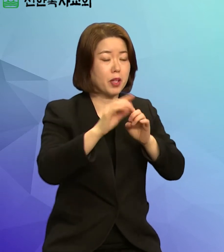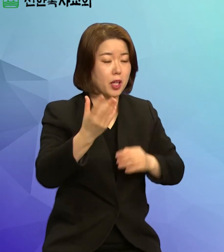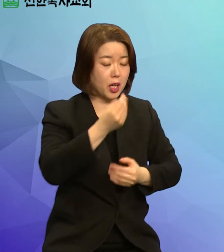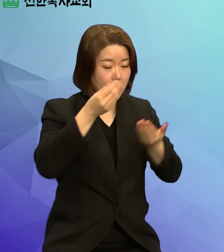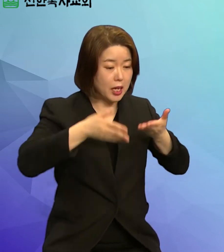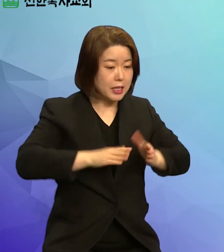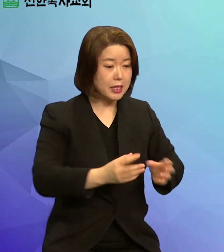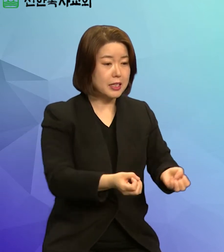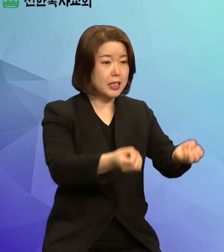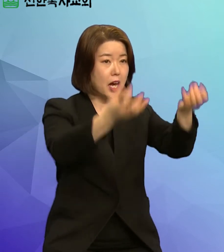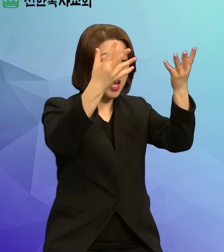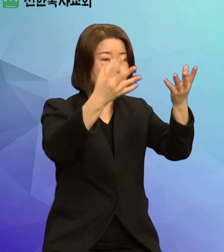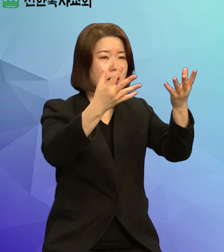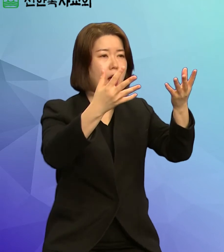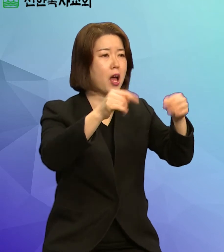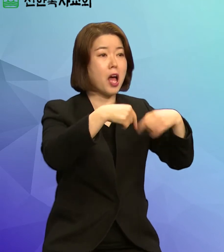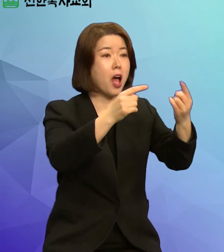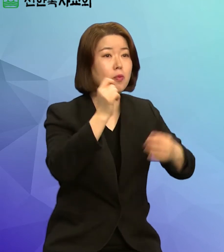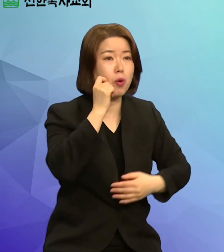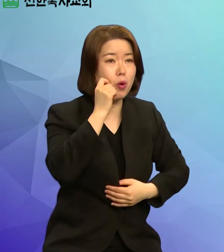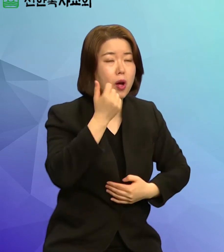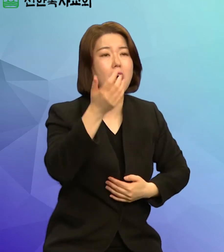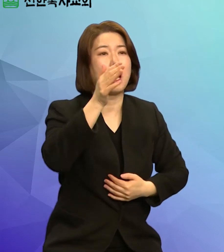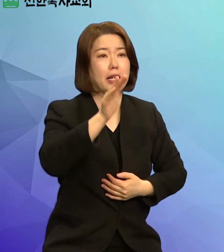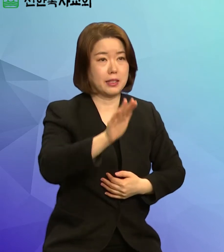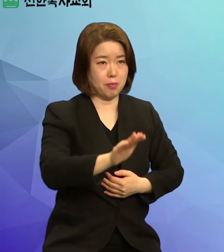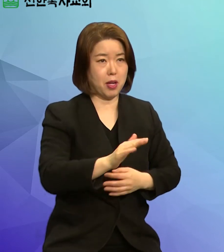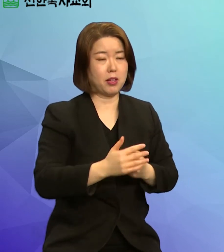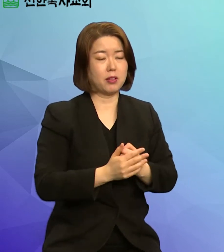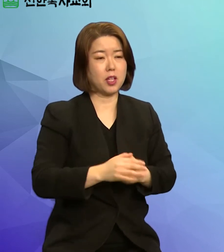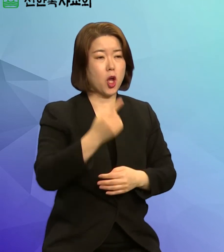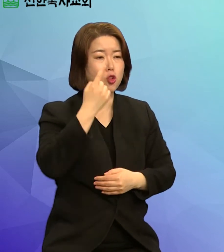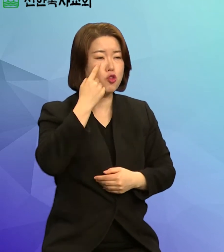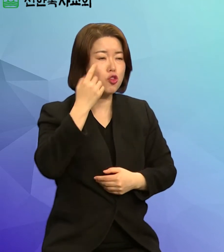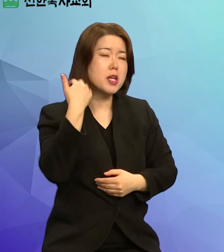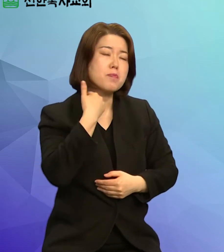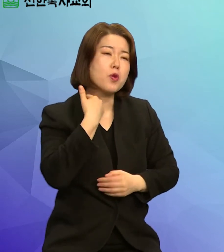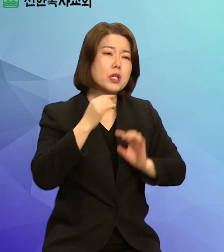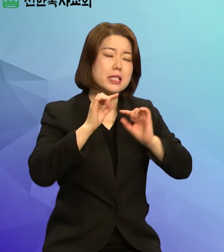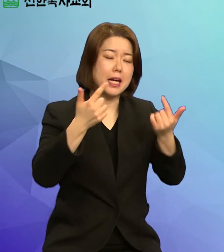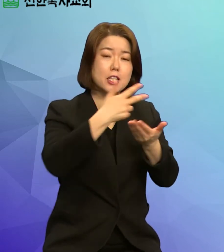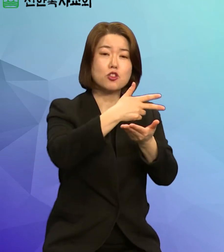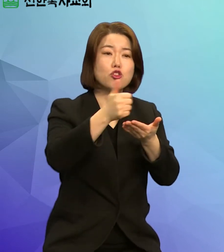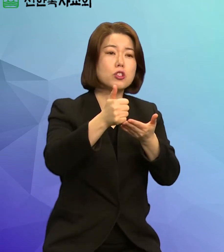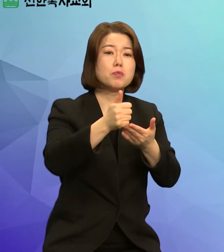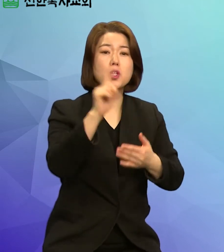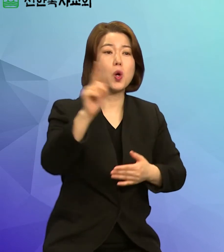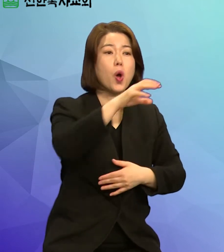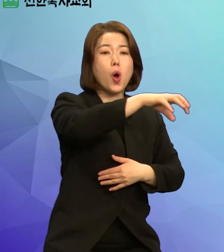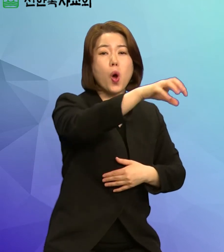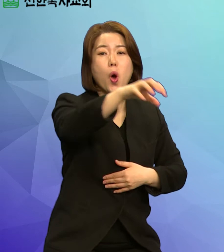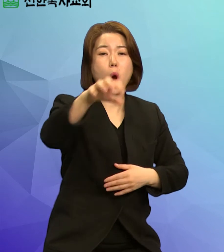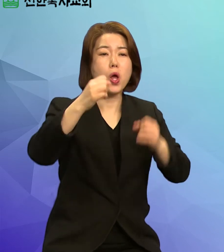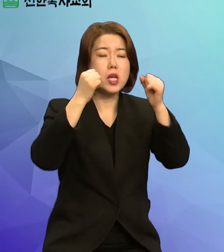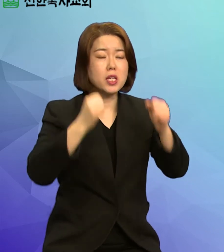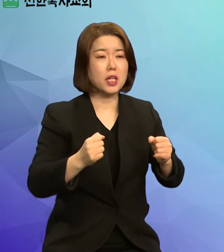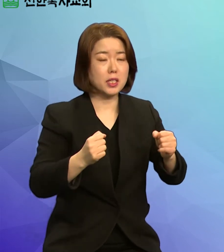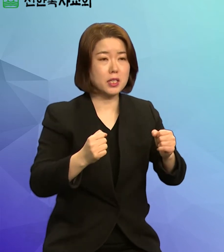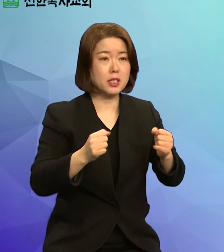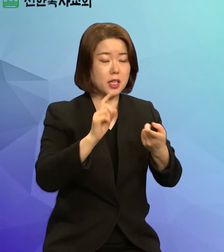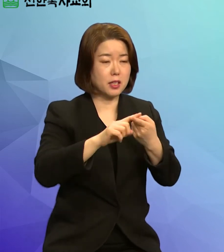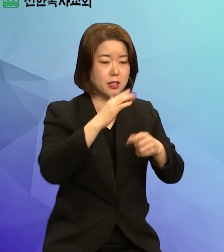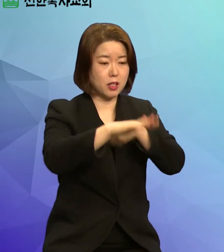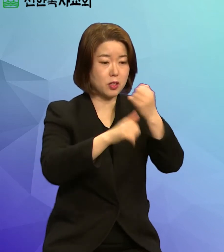수는 없습니다. 그렇지만 눈에 보이지 않으시는 주님이 어디 계신지에 대해서 성경은